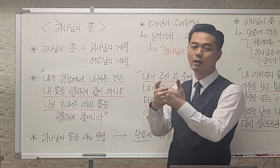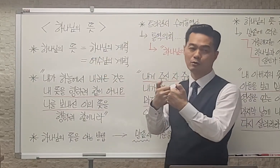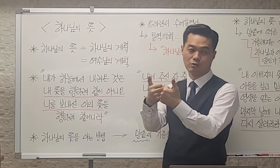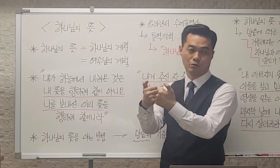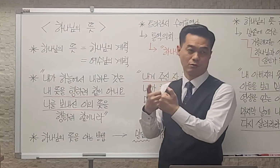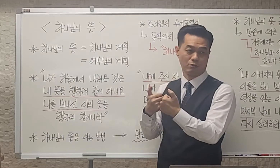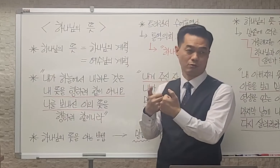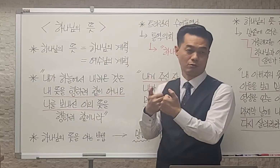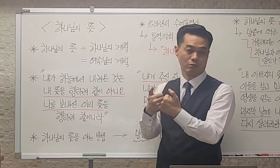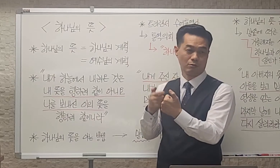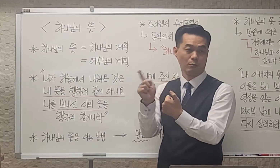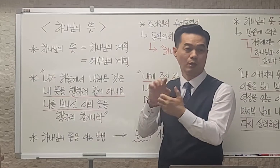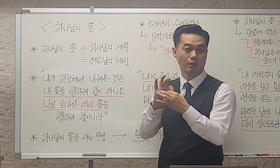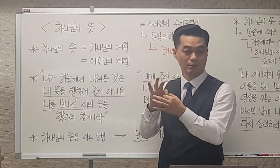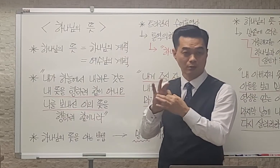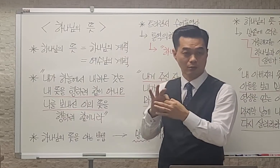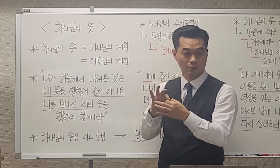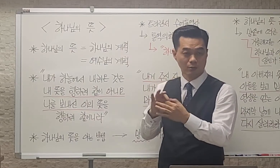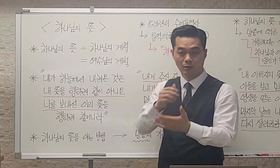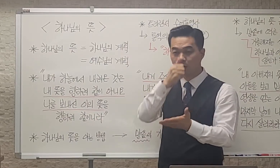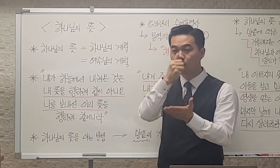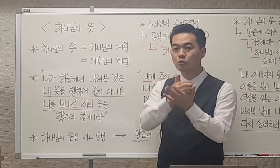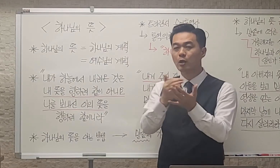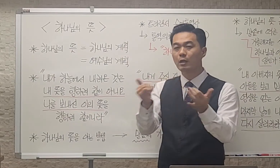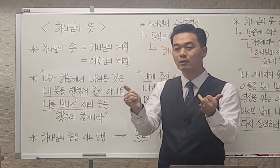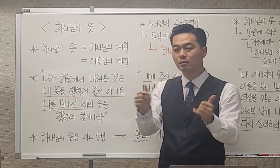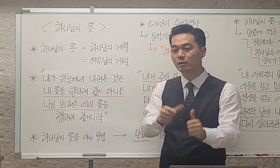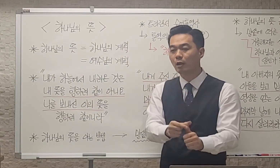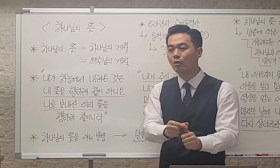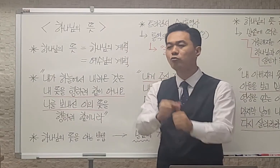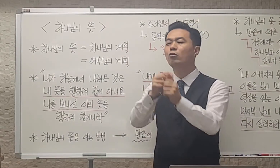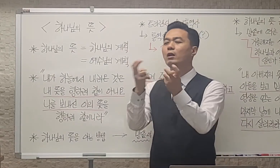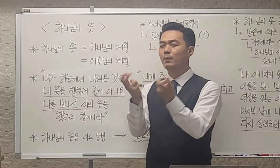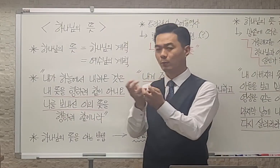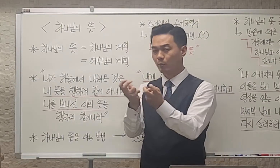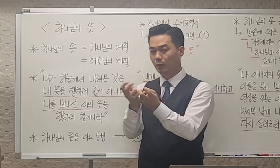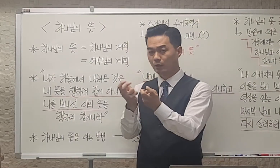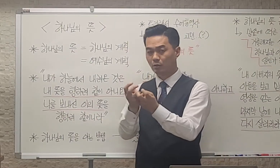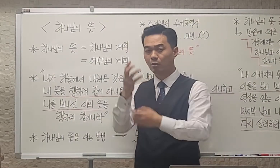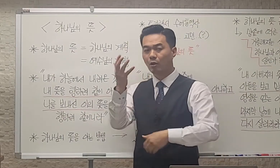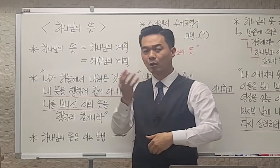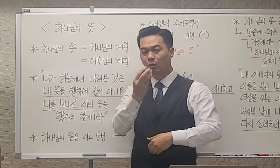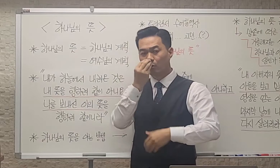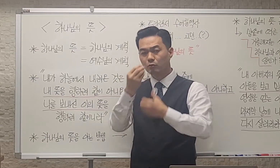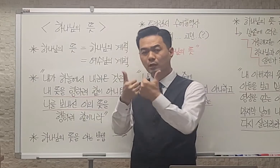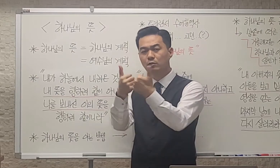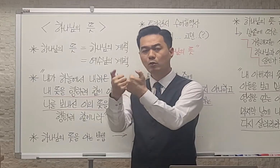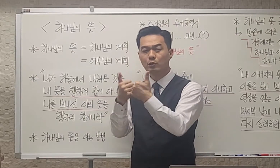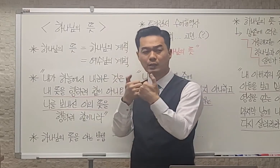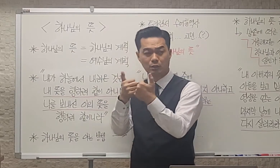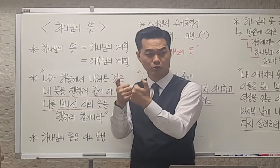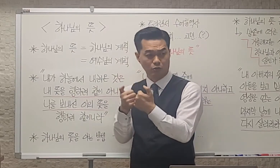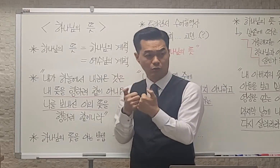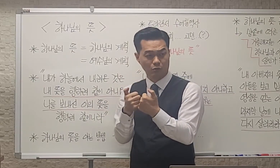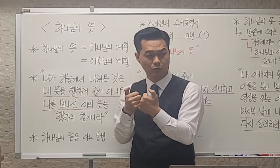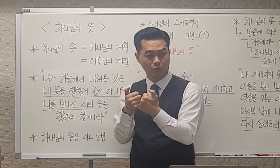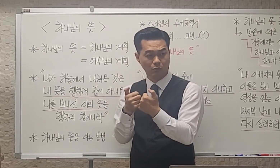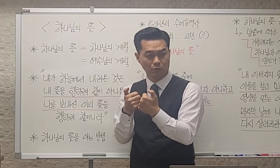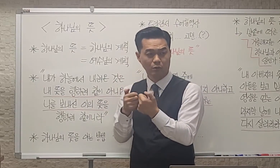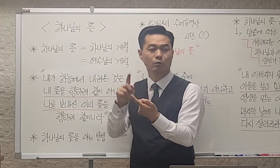거죠. 뭐에 대해서? 죄인들을 구원할 방법에 대해서 거룩한 의논을 하신 거죠. 그리고